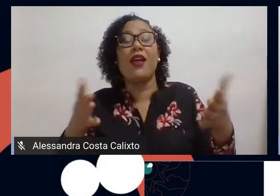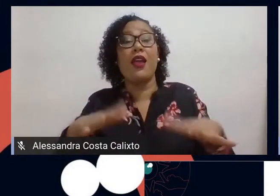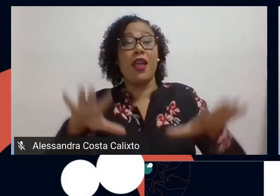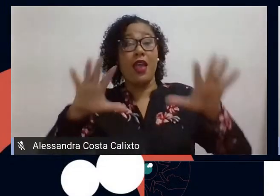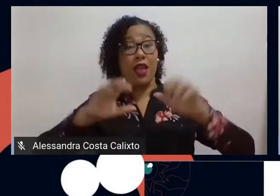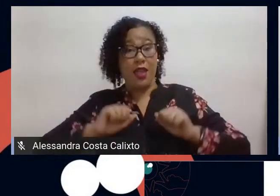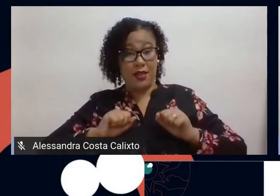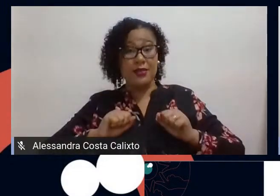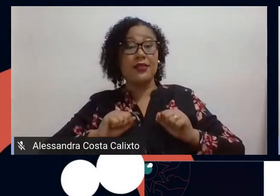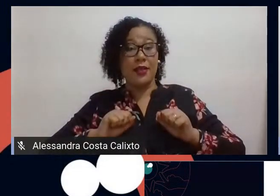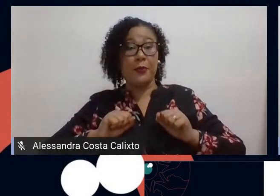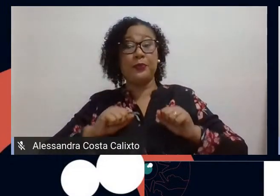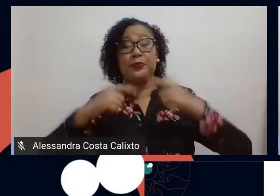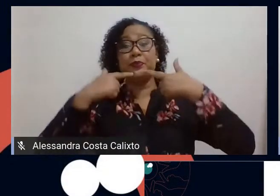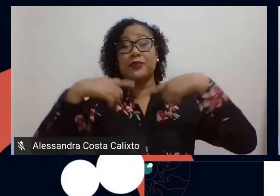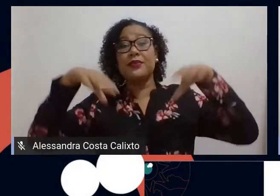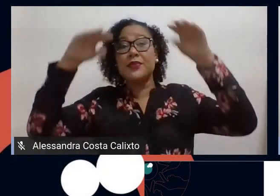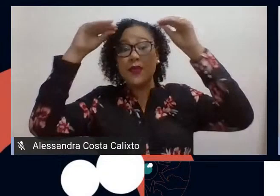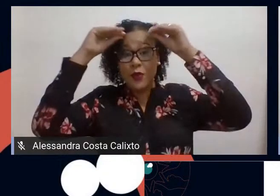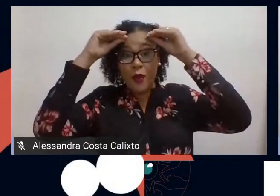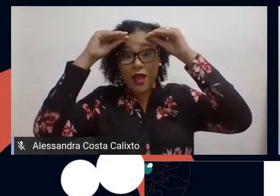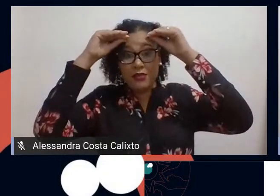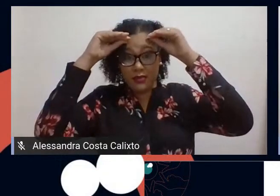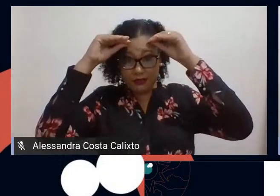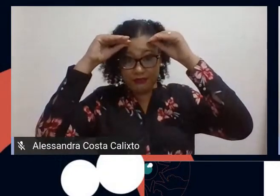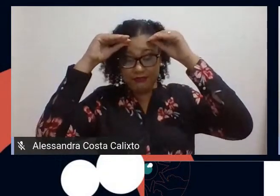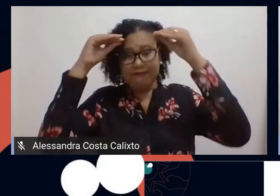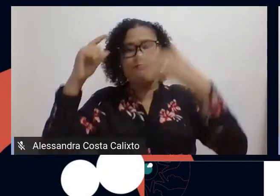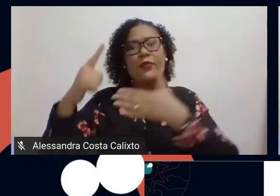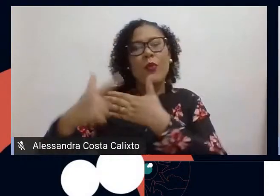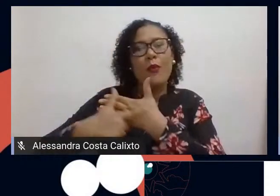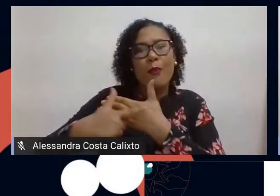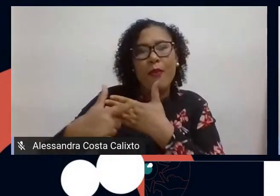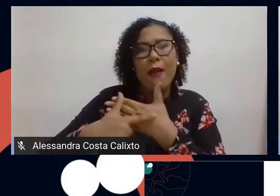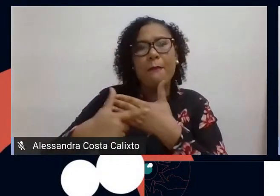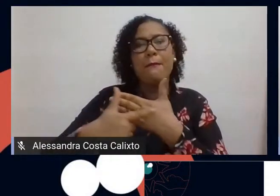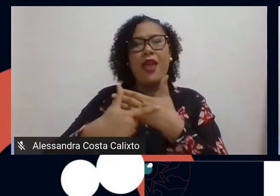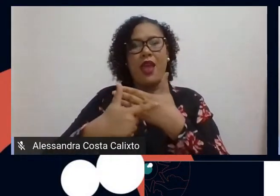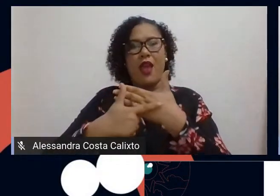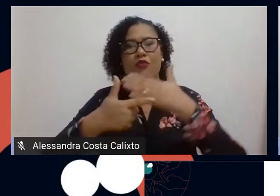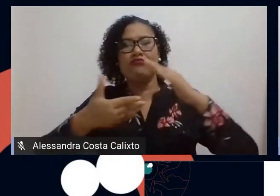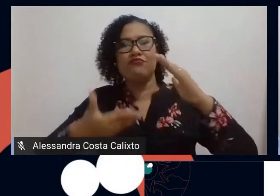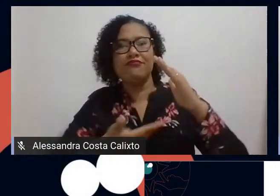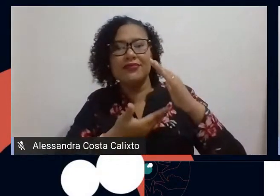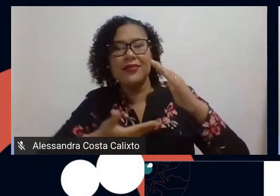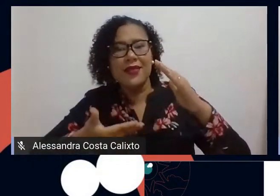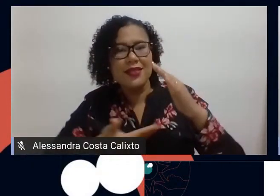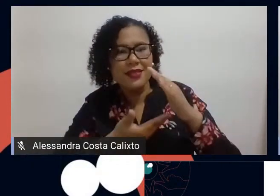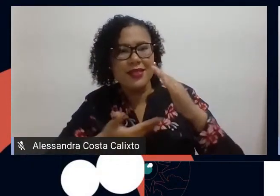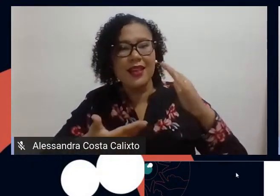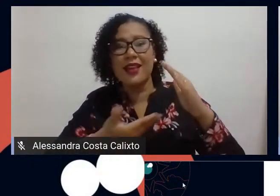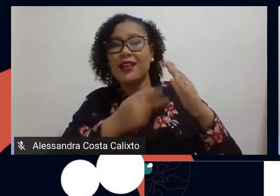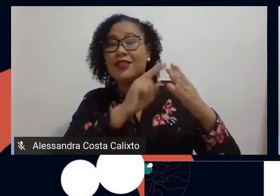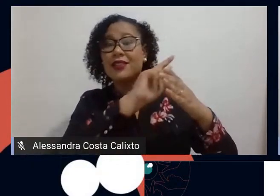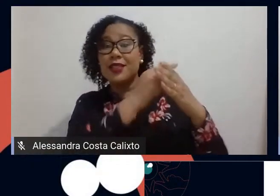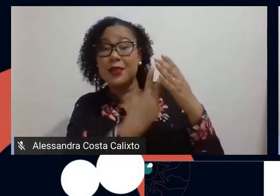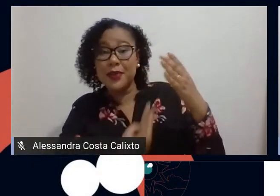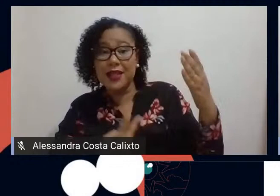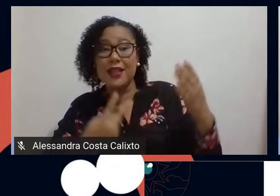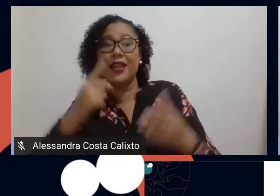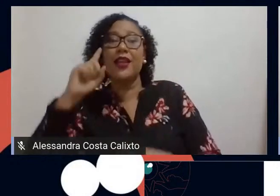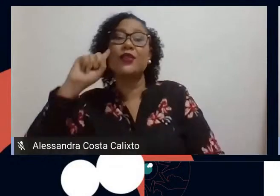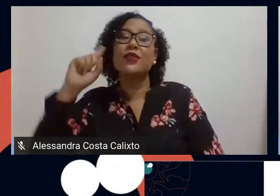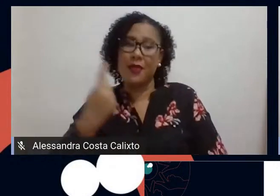Então, eu e os meus coautores, nós estamos falando sobre essa temática, né? Aquisição da